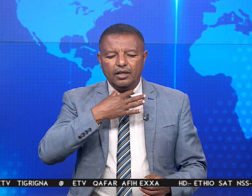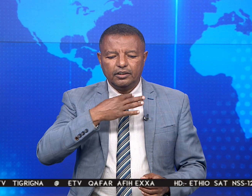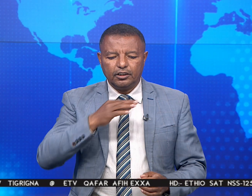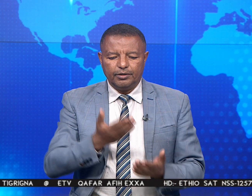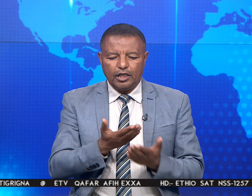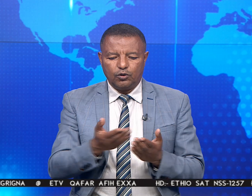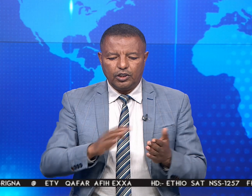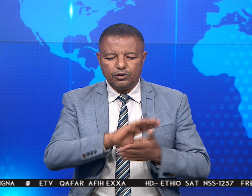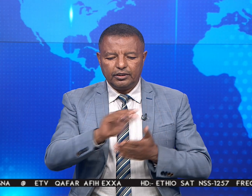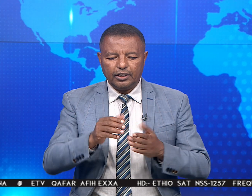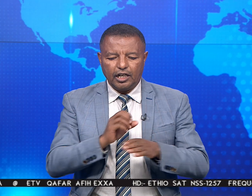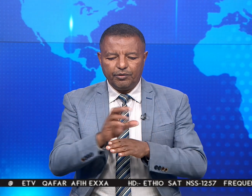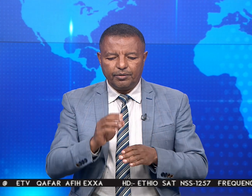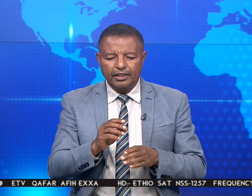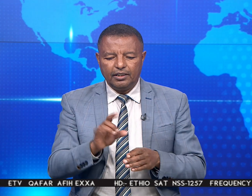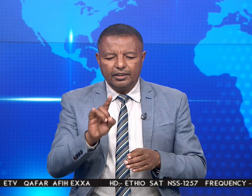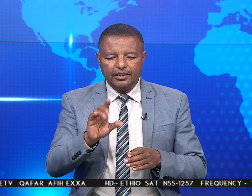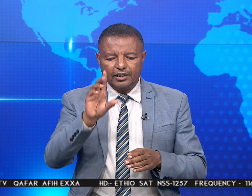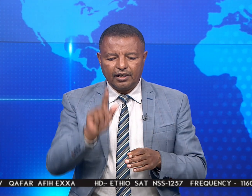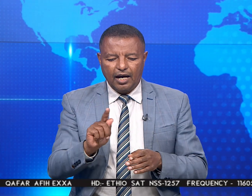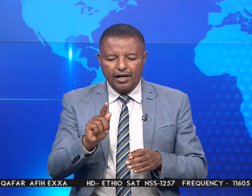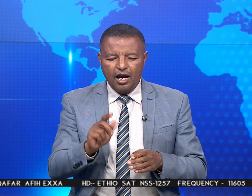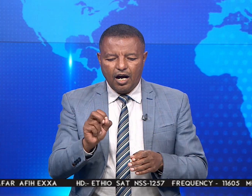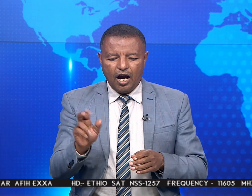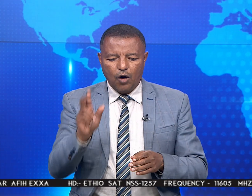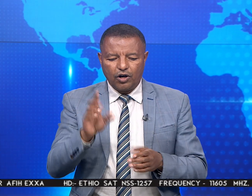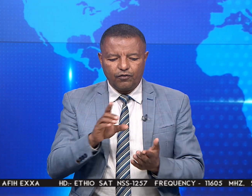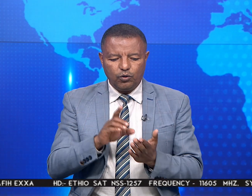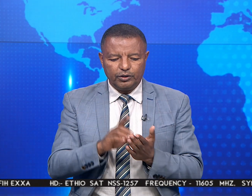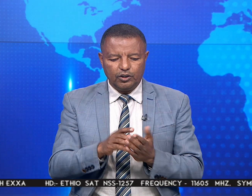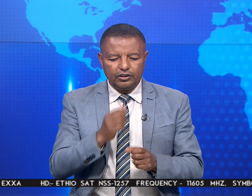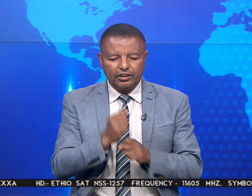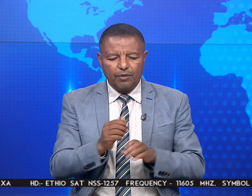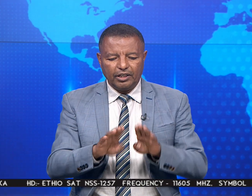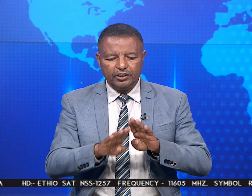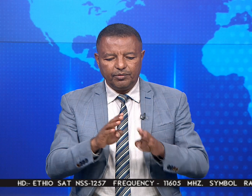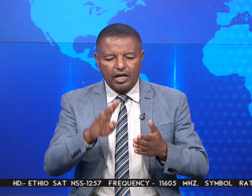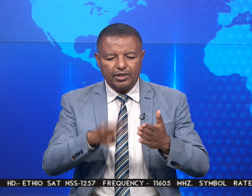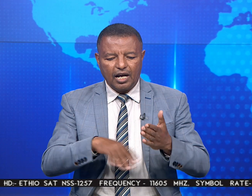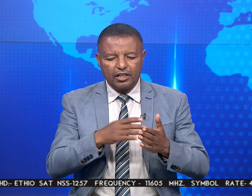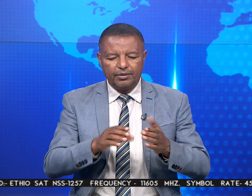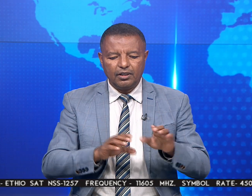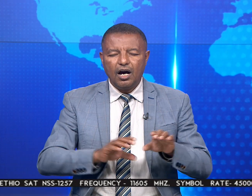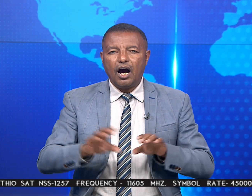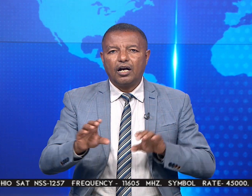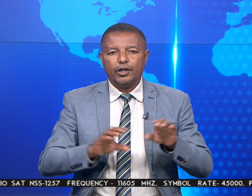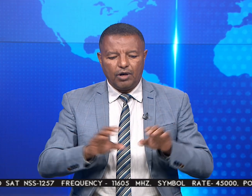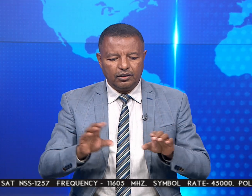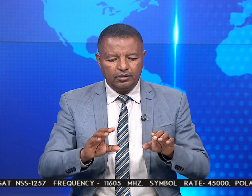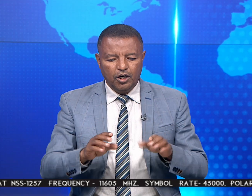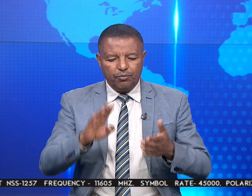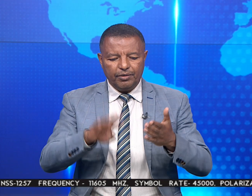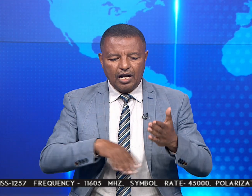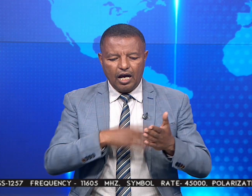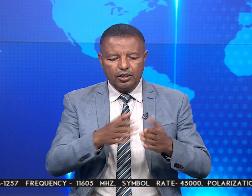የኢትዮጵያ እስልምና ጉዳዮች ጠቅላይ ምክር ቤት የዘካና አውቃፍ ኮሚሽኖች ስራ ማስጀመሪያ መርሃ ግብር